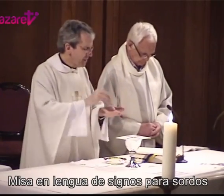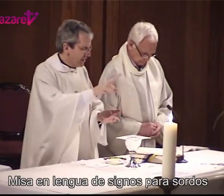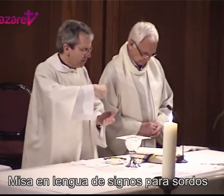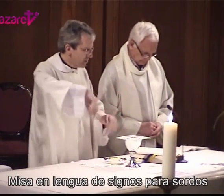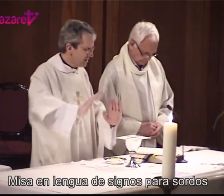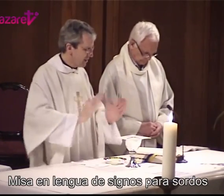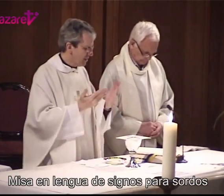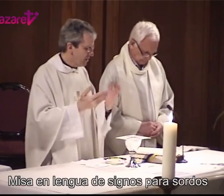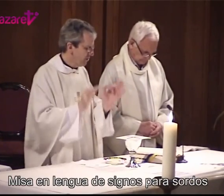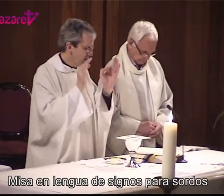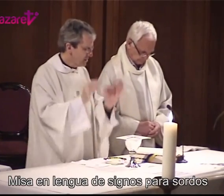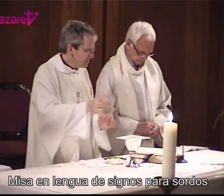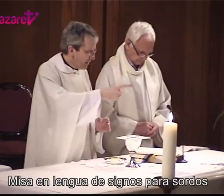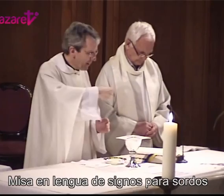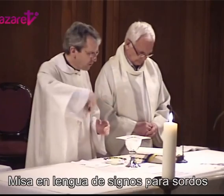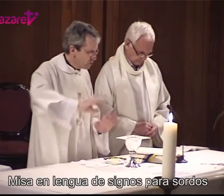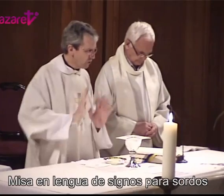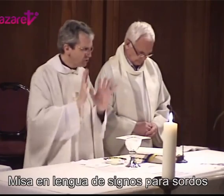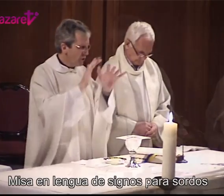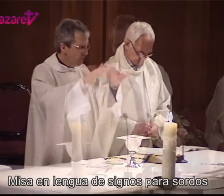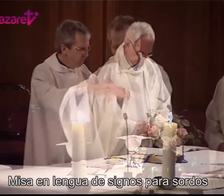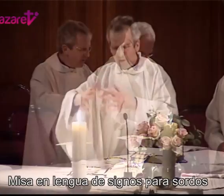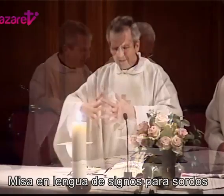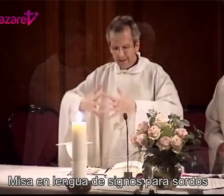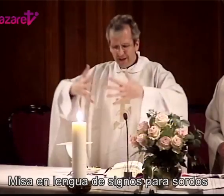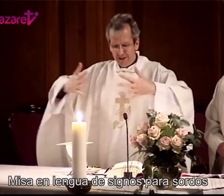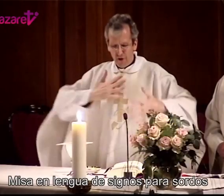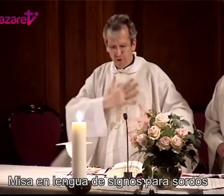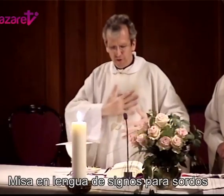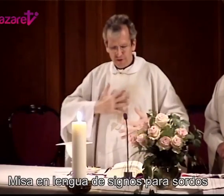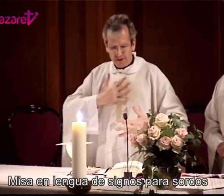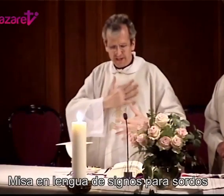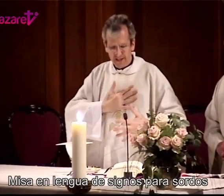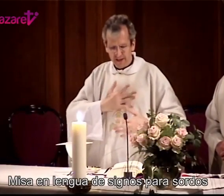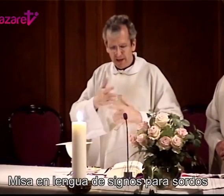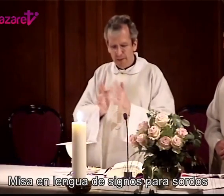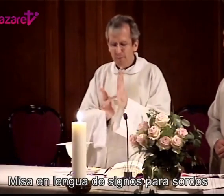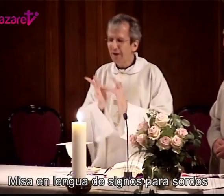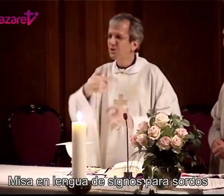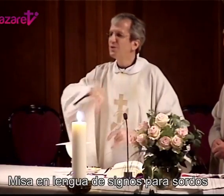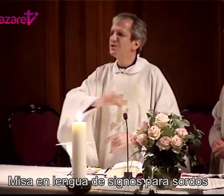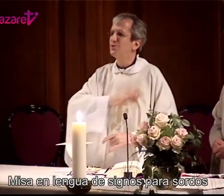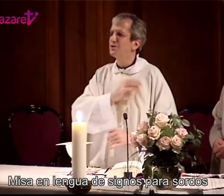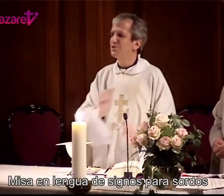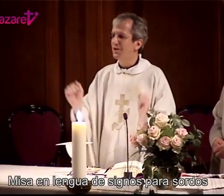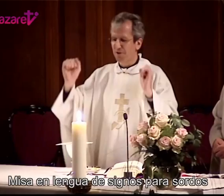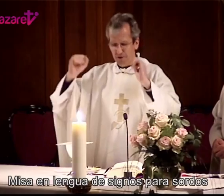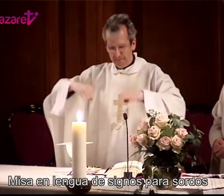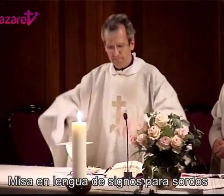de nuestra redención sea para nosotros fuente de gozo incesante. Por Jesucristo nuestro Señor. Amén.